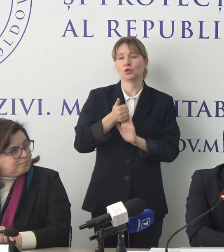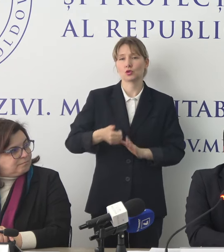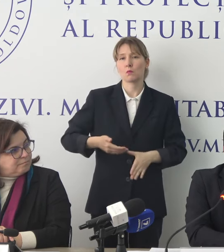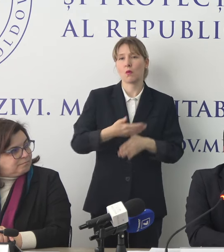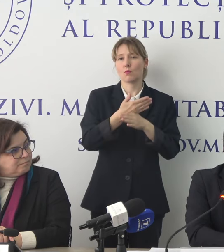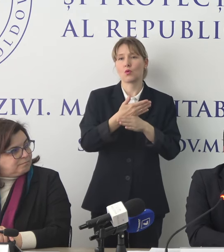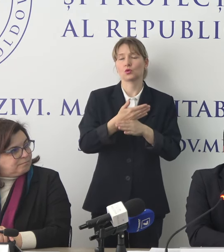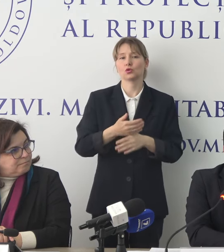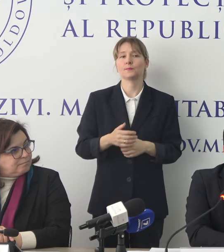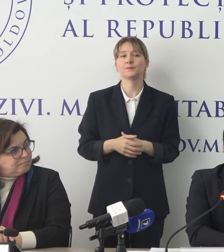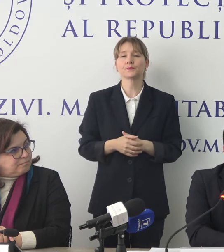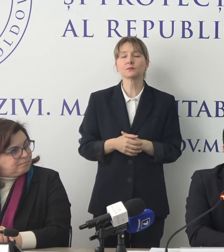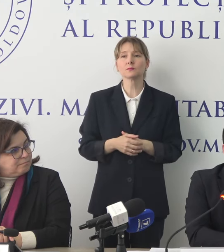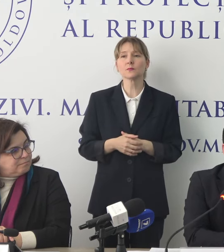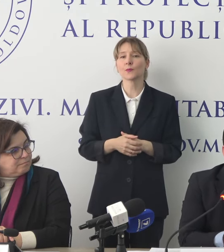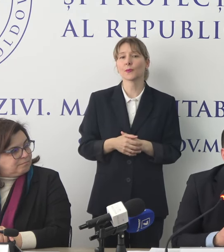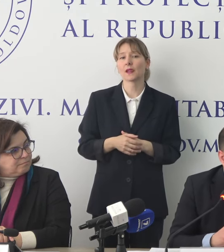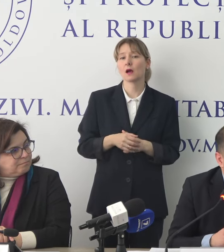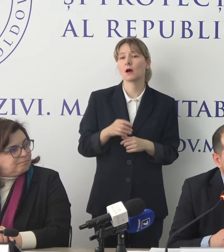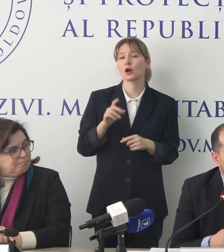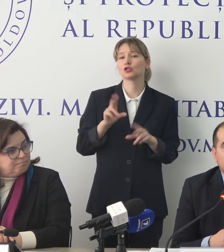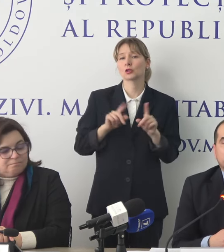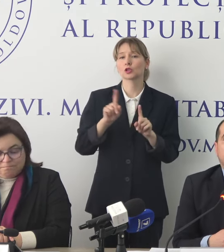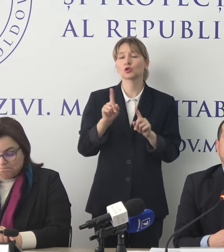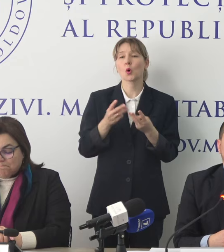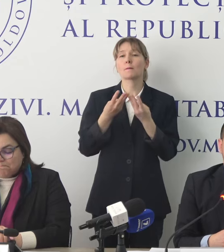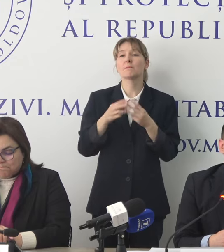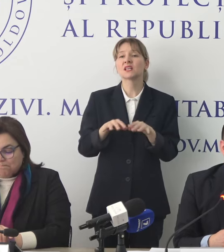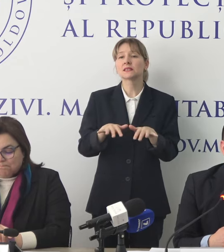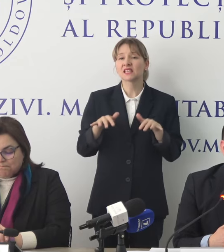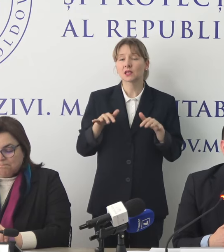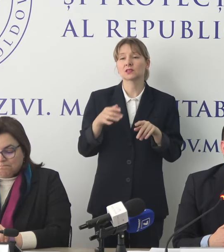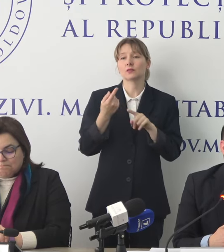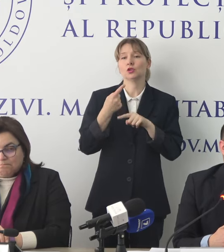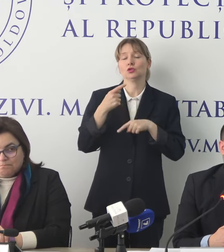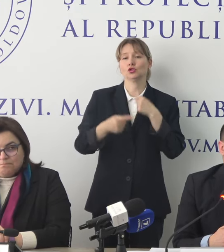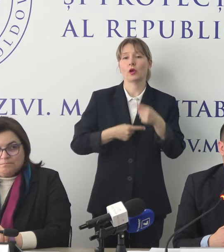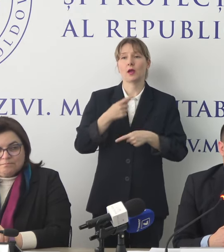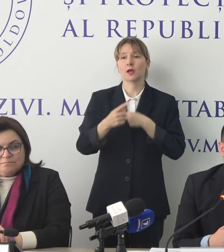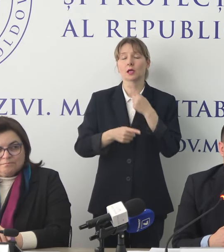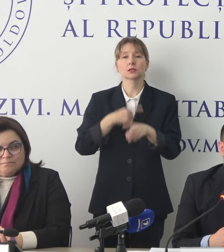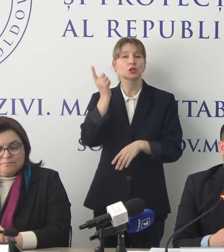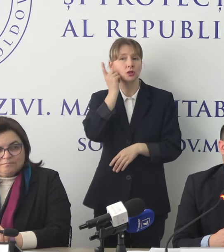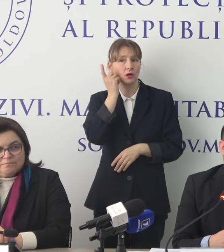un instrument care este administrat de către minister, este telefonul copiilor,